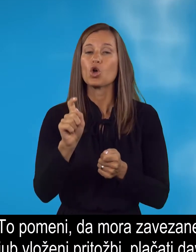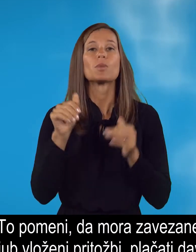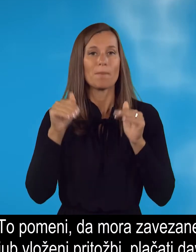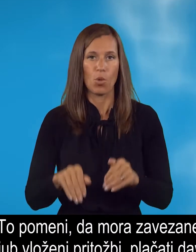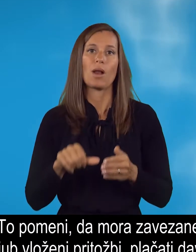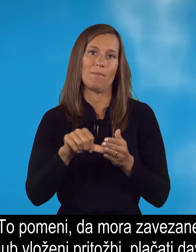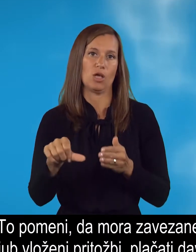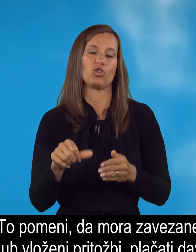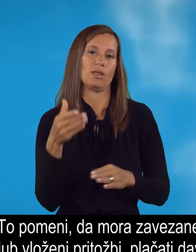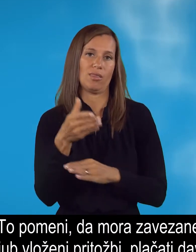plačati davek.